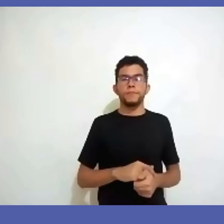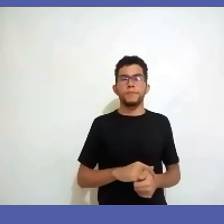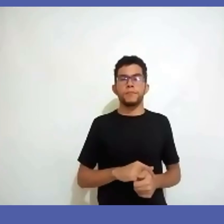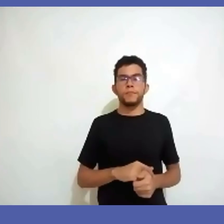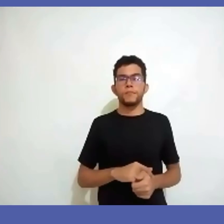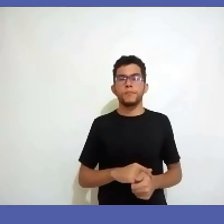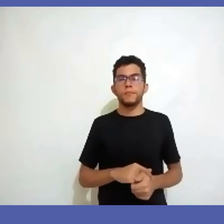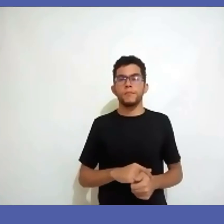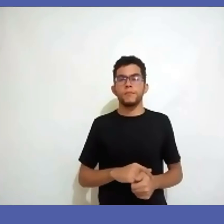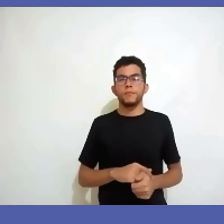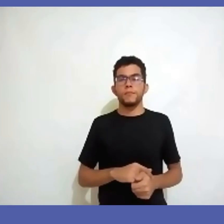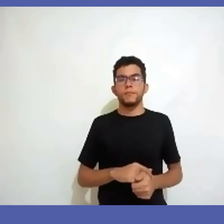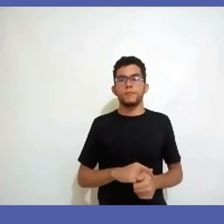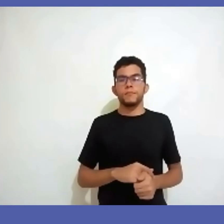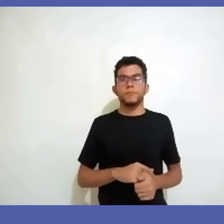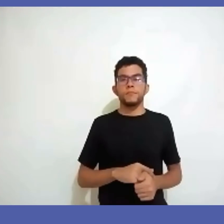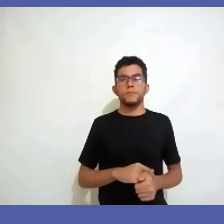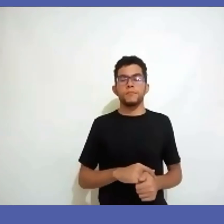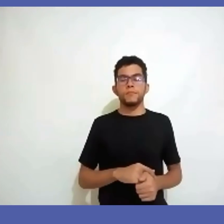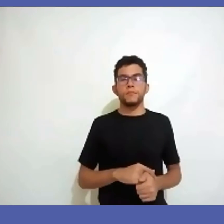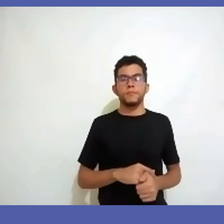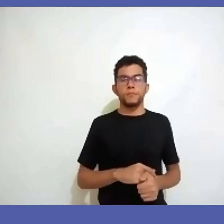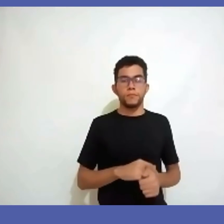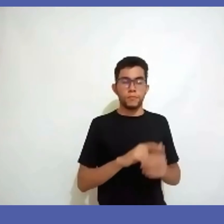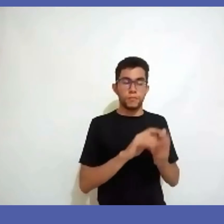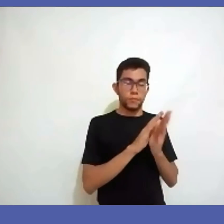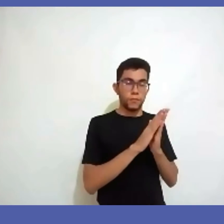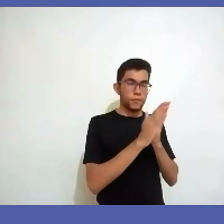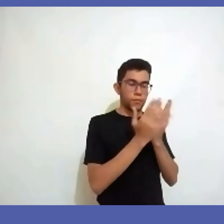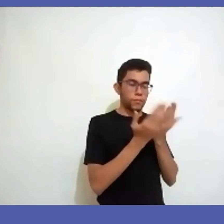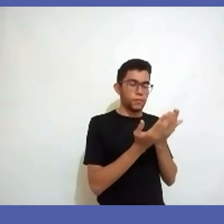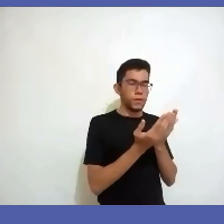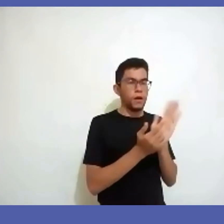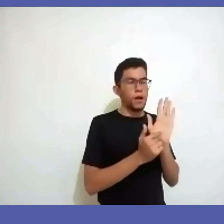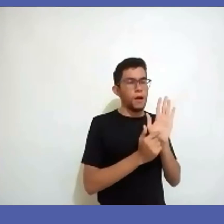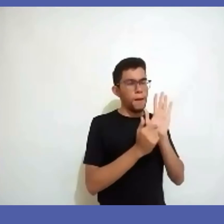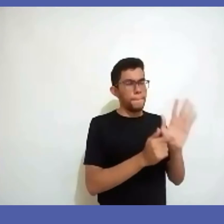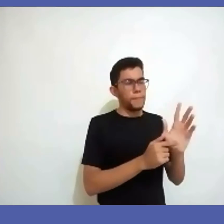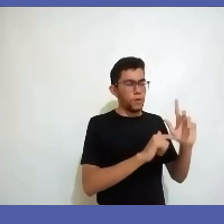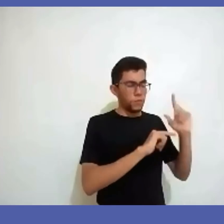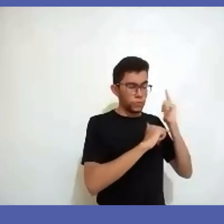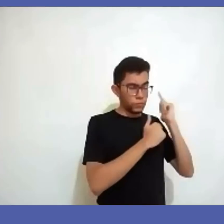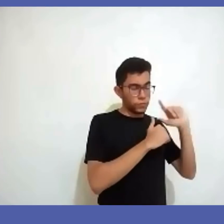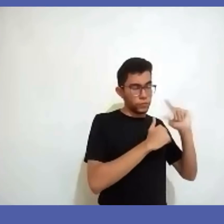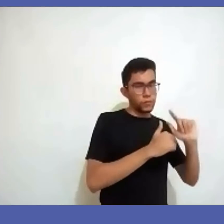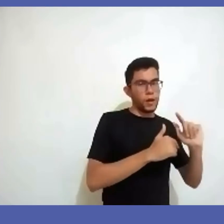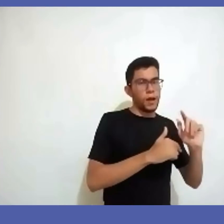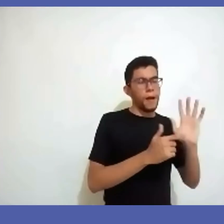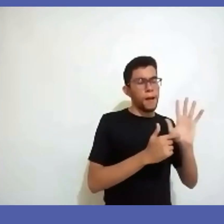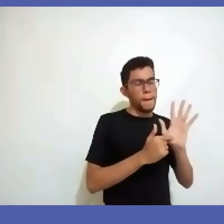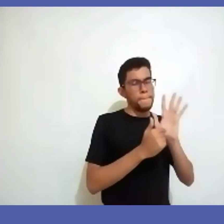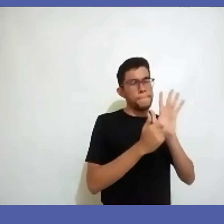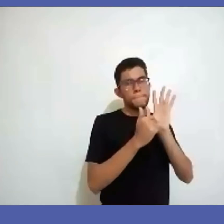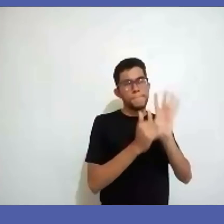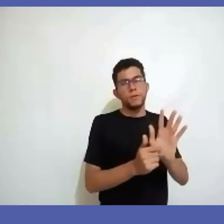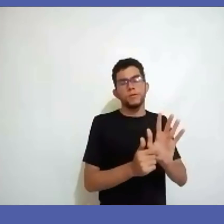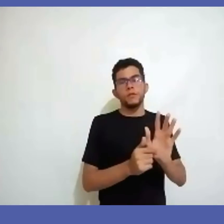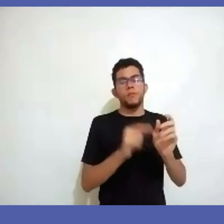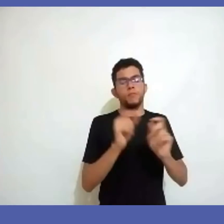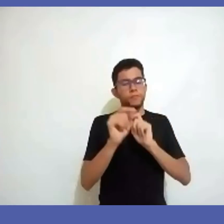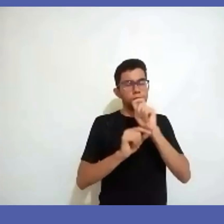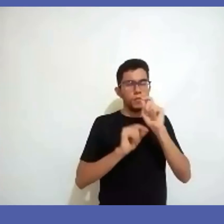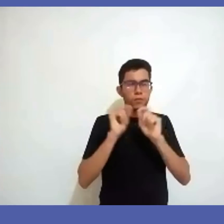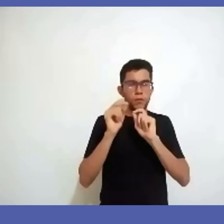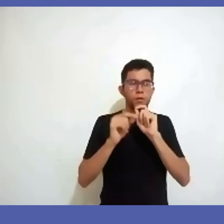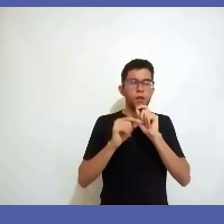a King James atualizada tem uma nota, a expressão geração, em grego antigo geneia, também podia significar